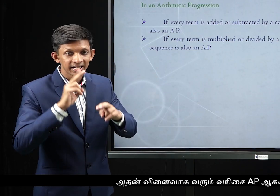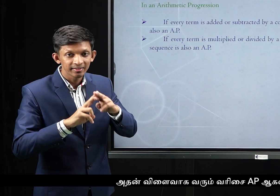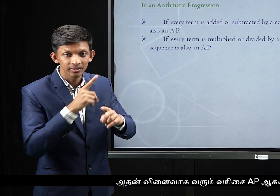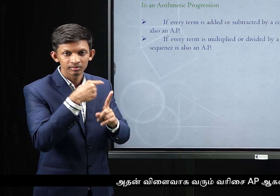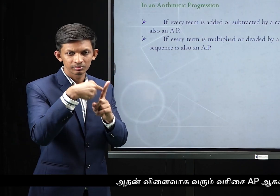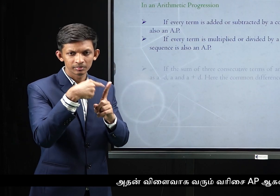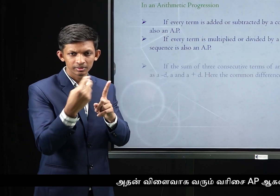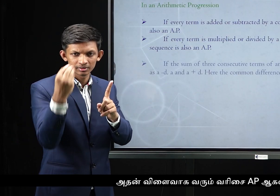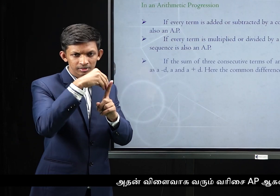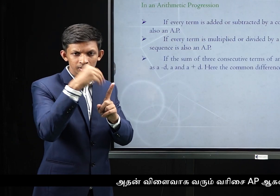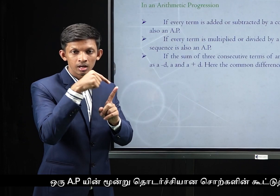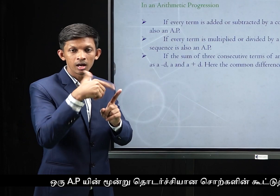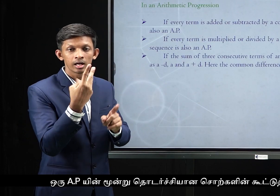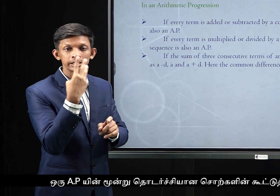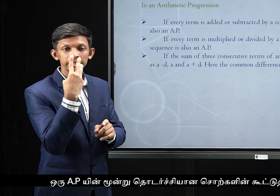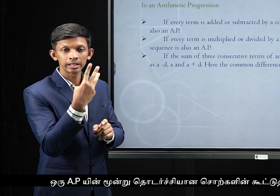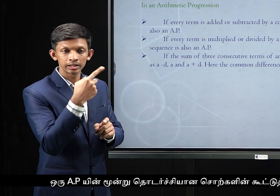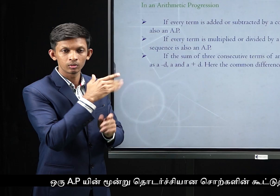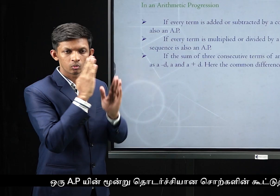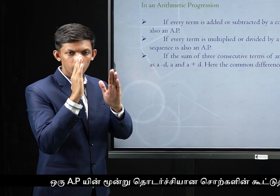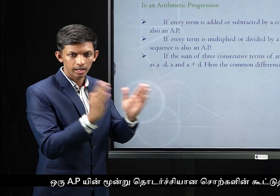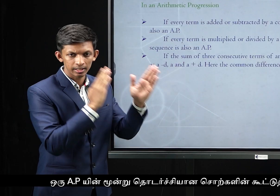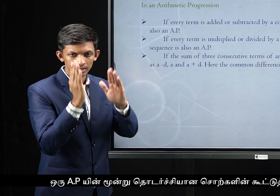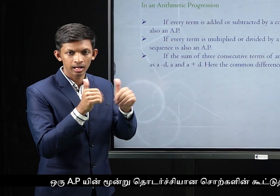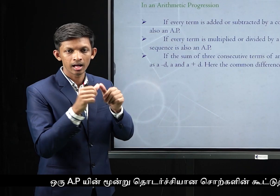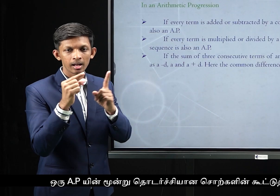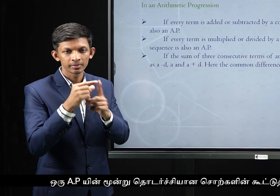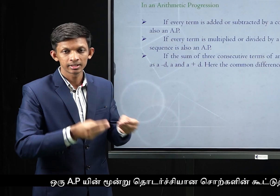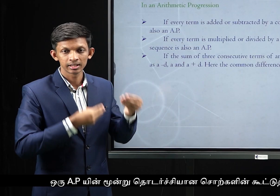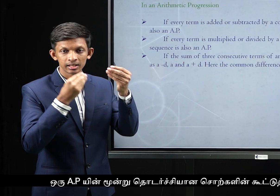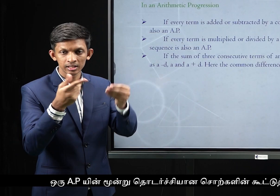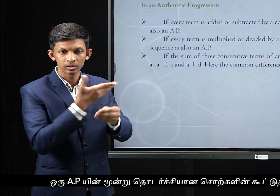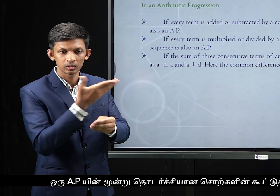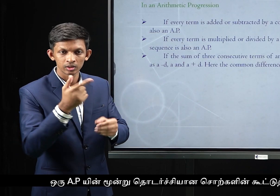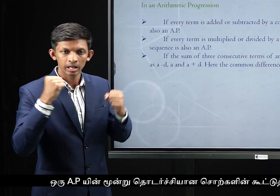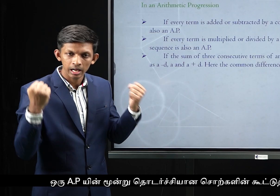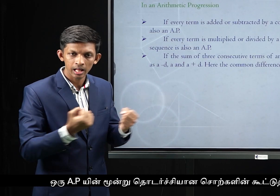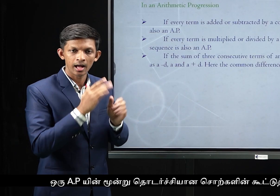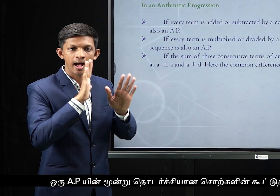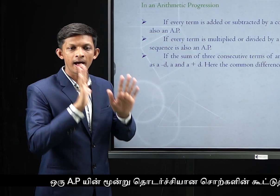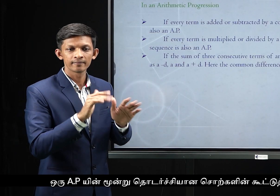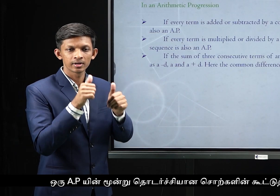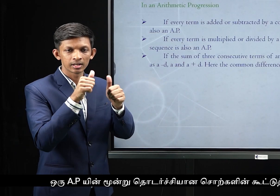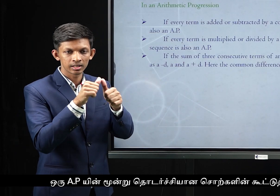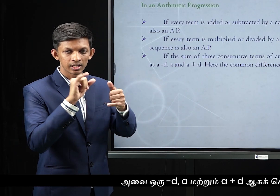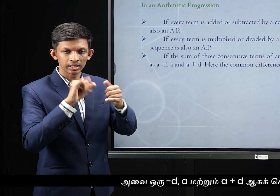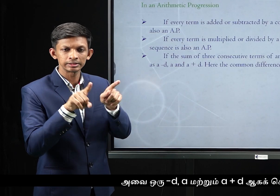ஏபி ஆகவும் உள்ளது. ஒரு ஏபியின் 3 தொடர்ச்சியான சொற்களின் கூட்டுத்தொகை கொடுக்கப்பட்டால் அவை